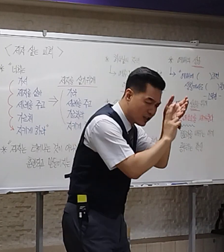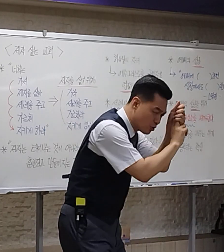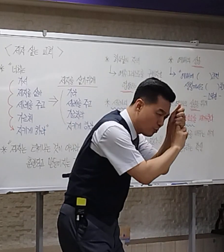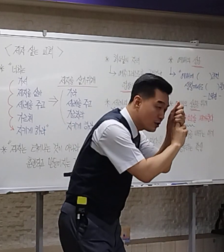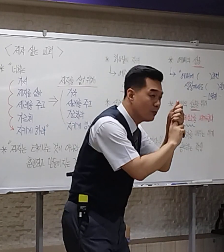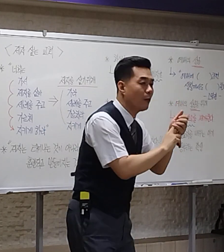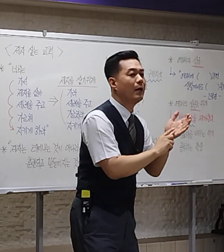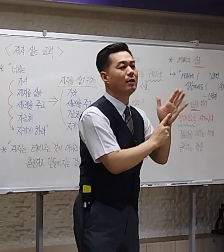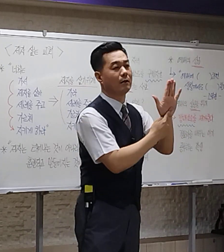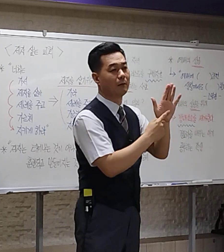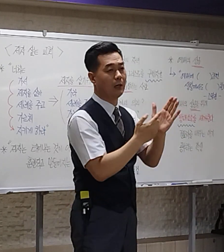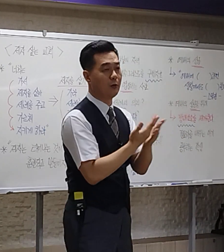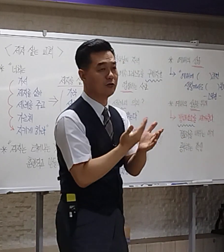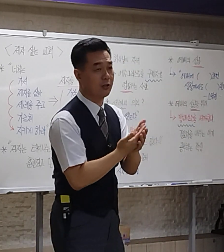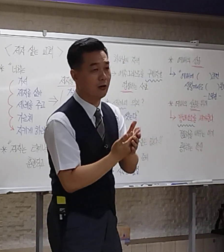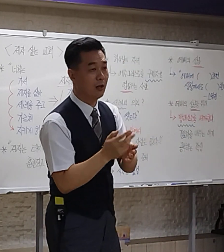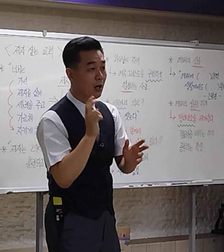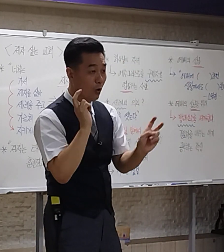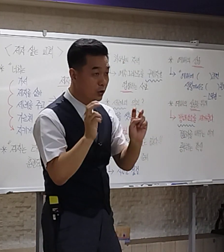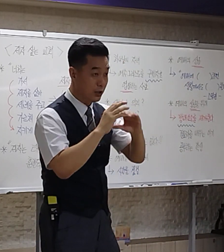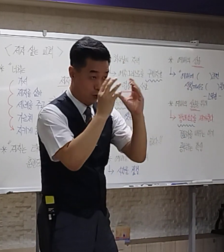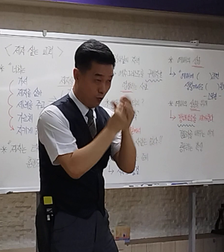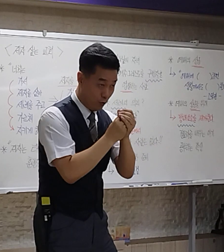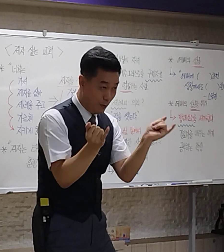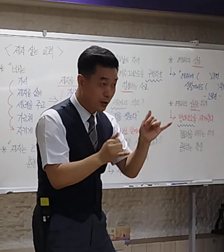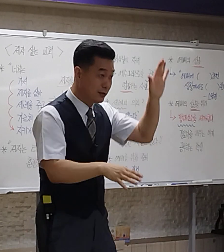혹시 숨어있으면 빨리 발표해 주세요. 혹시 완벽한 사람?